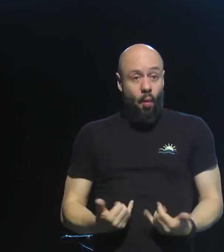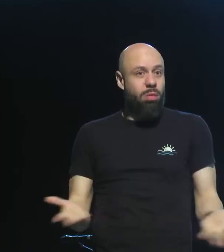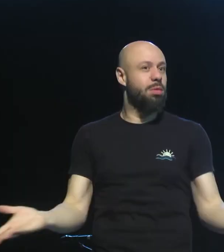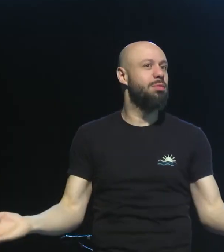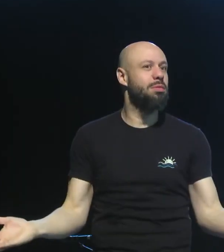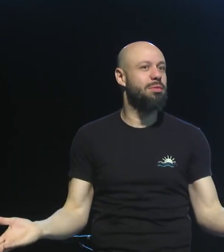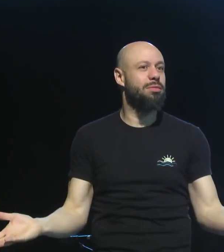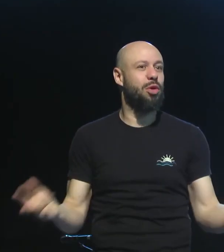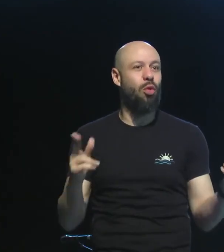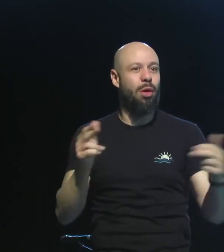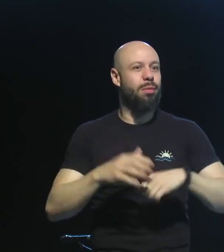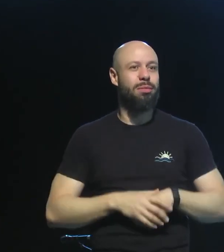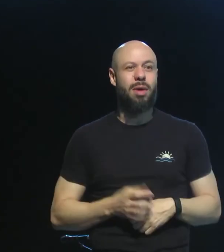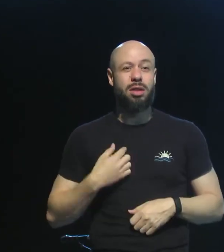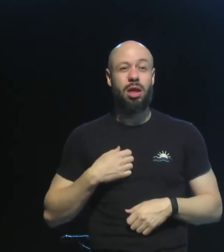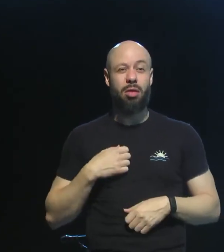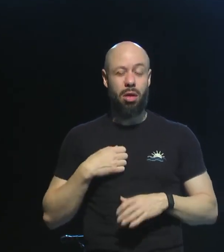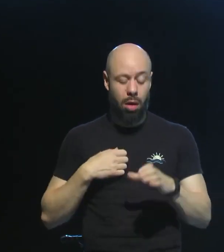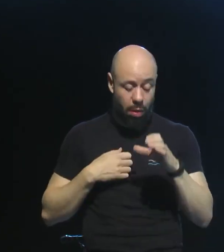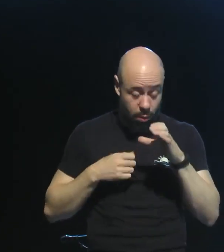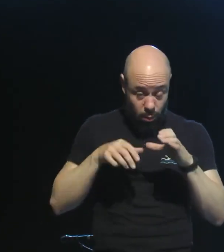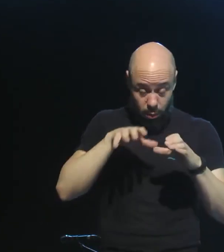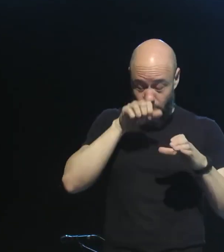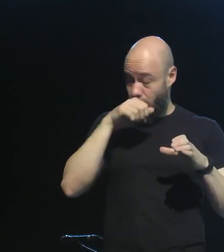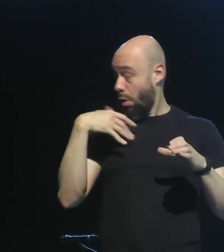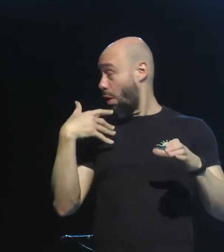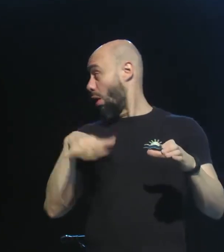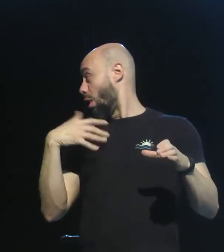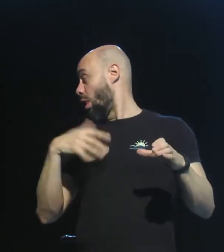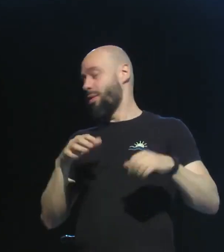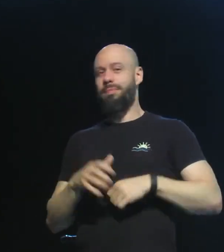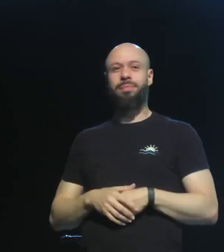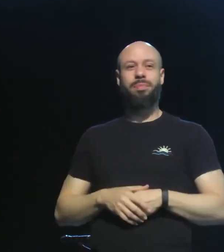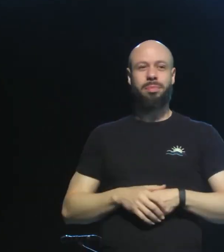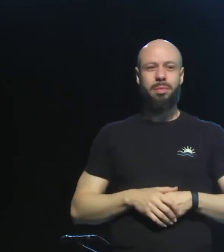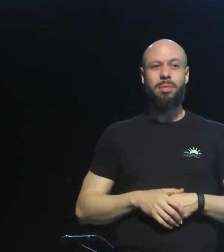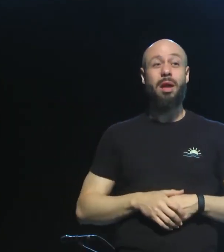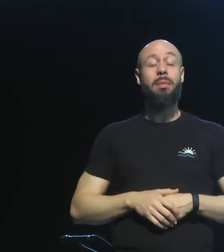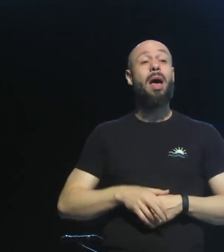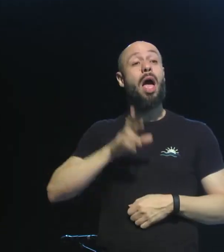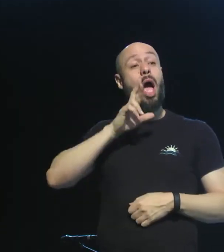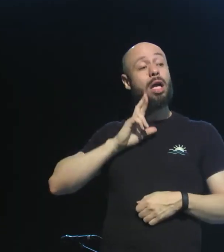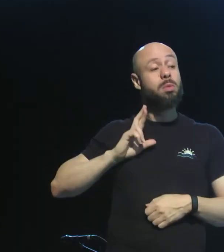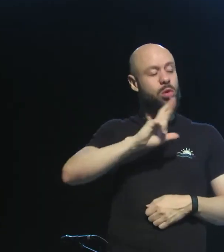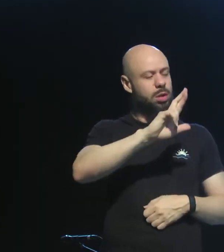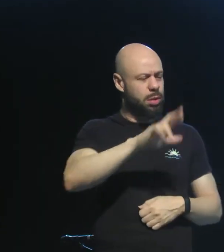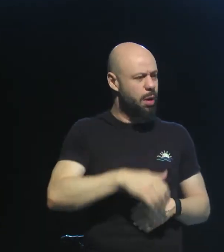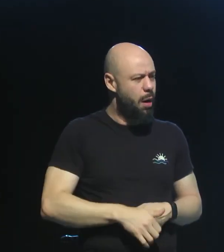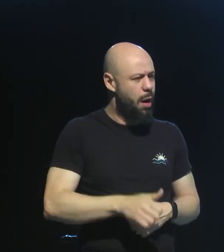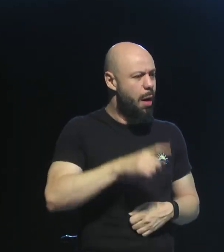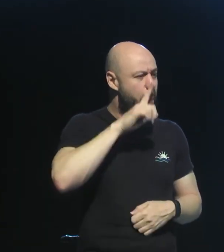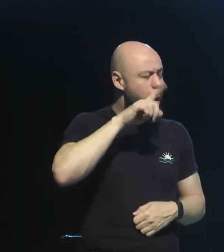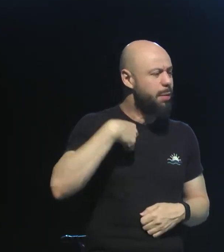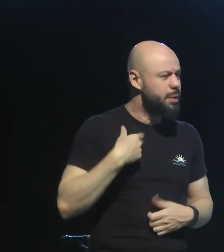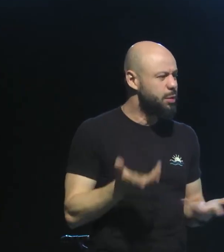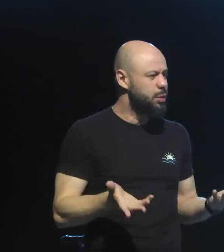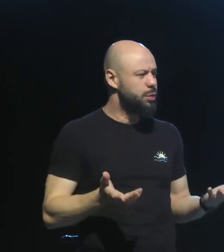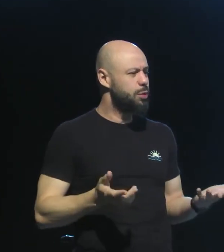eu olhei e disse para a mãe: mas mãe, eu já disse para a mãe que tem médico que diz que deve comer